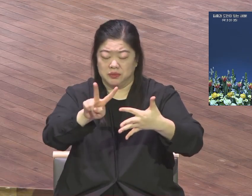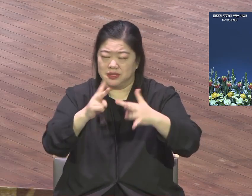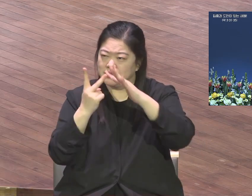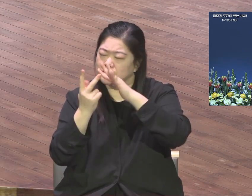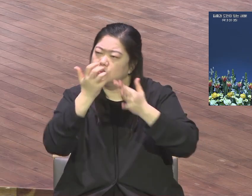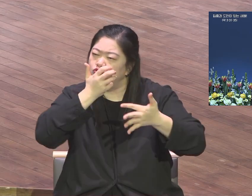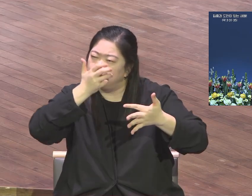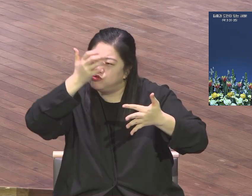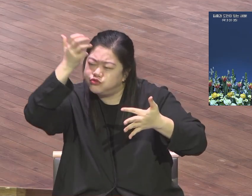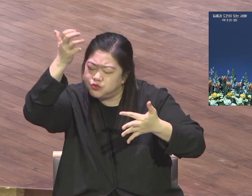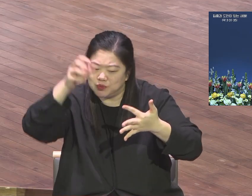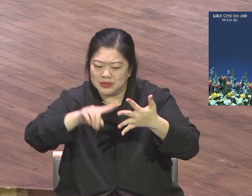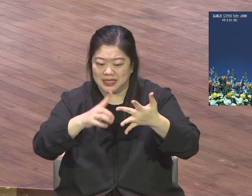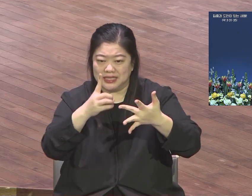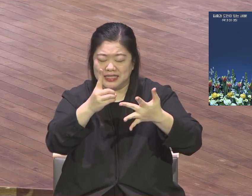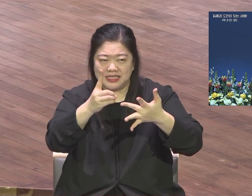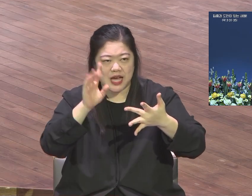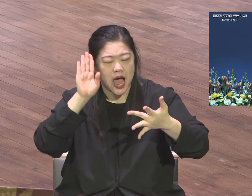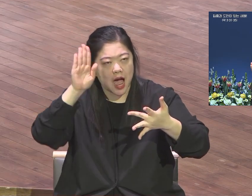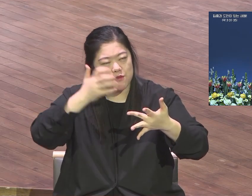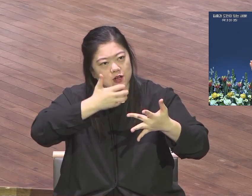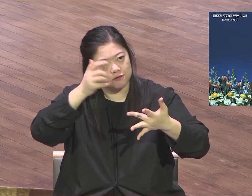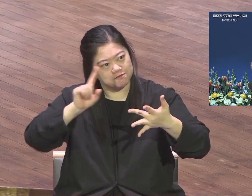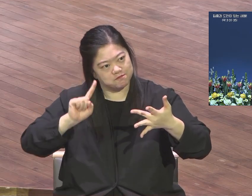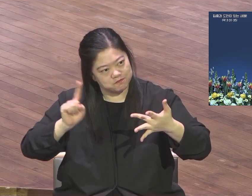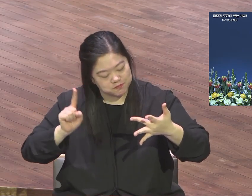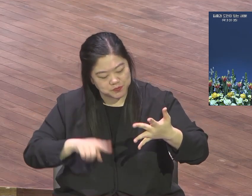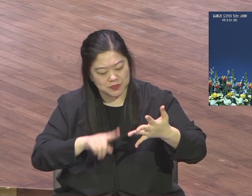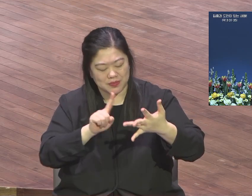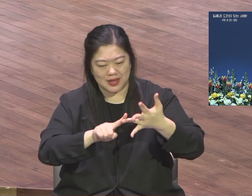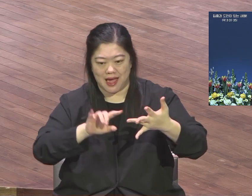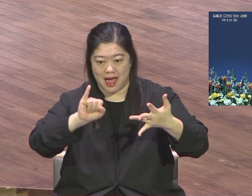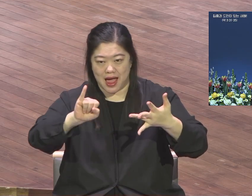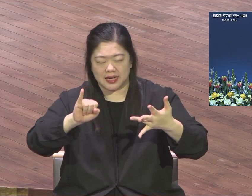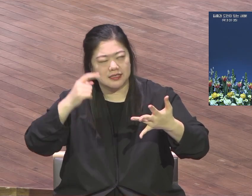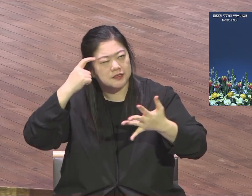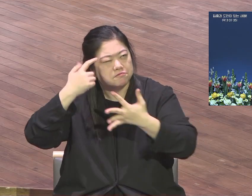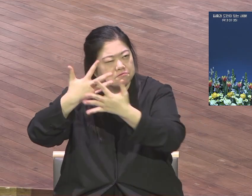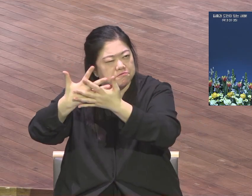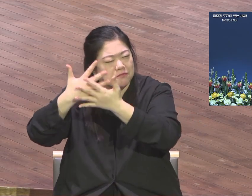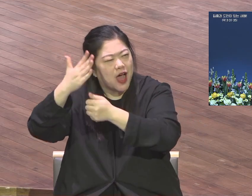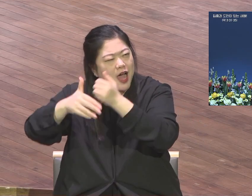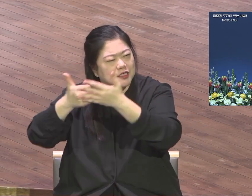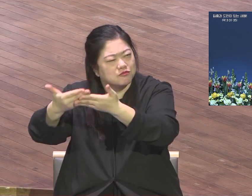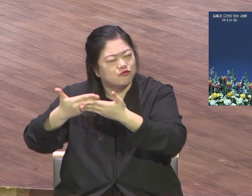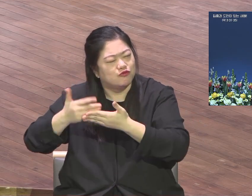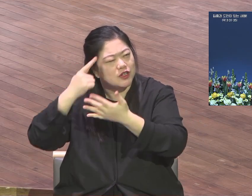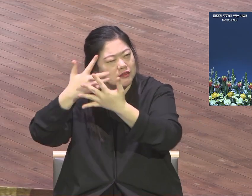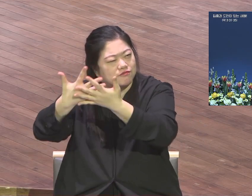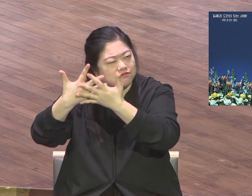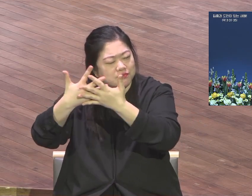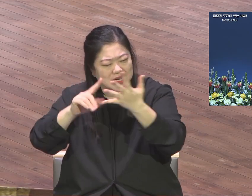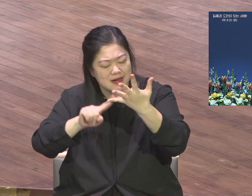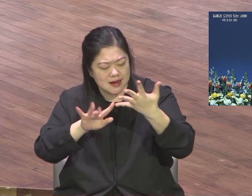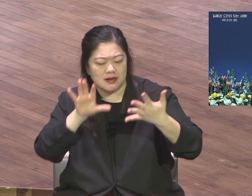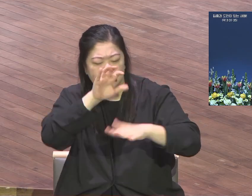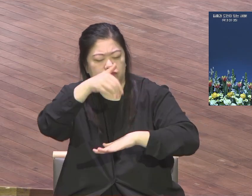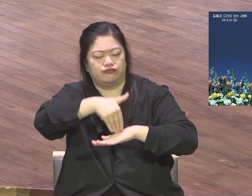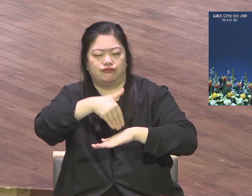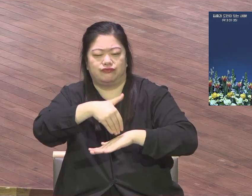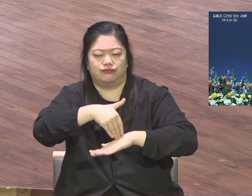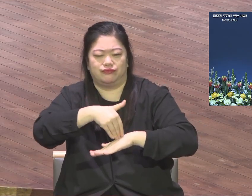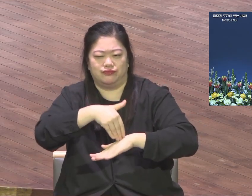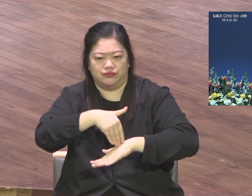그걸 점검하세요. 이 아이들 이런 스타가 완전히 섬이 됩니다. 카보넌트 없다, 언약이 없다, 말씀이 없다